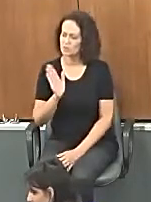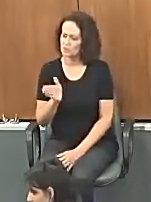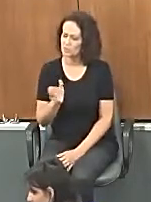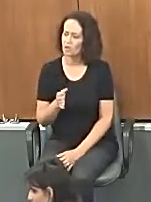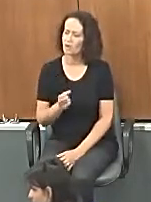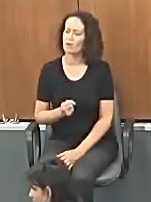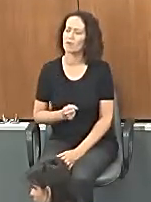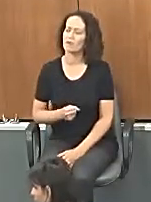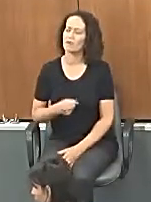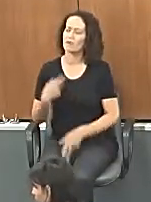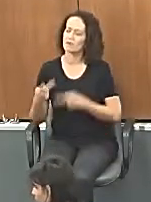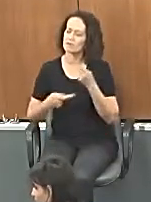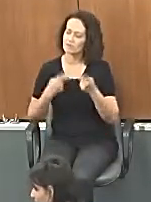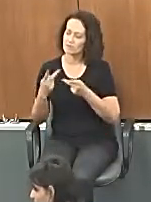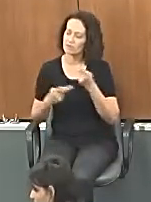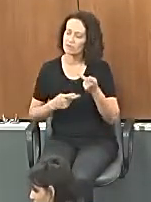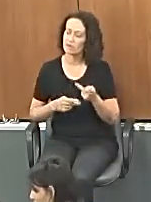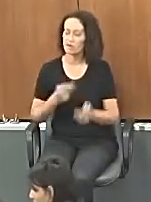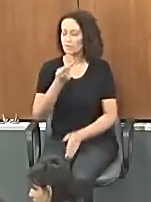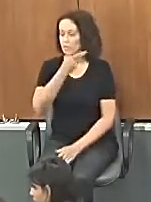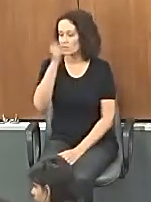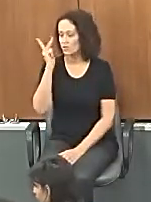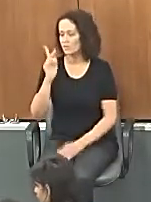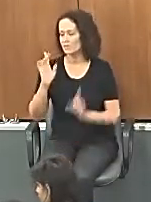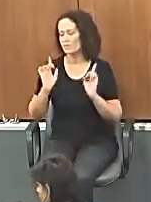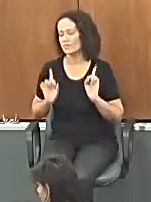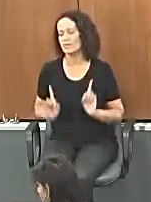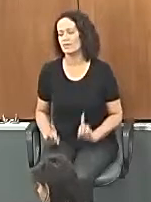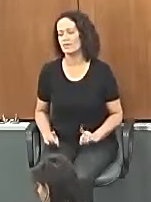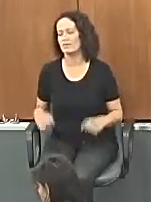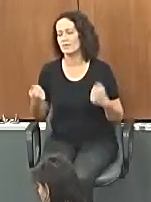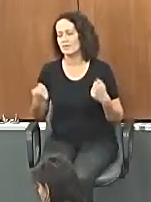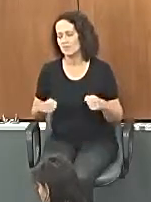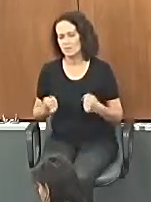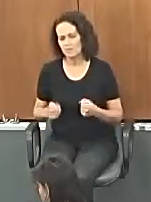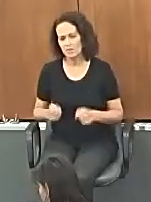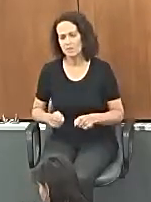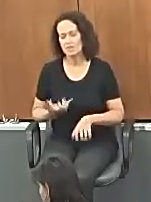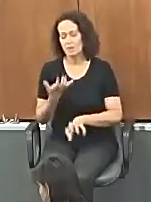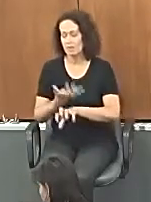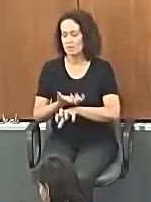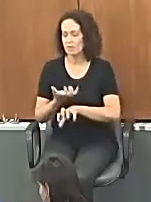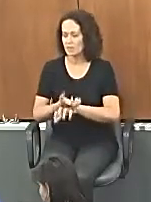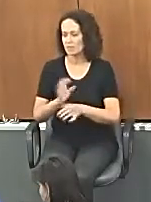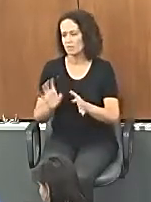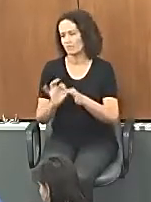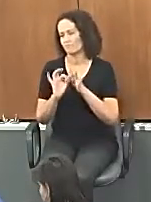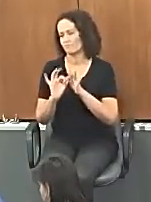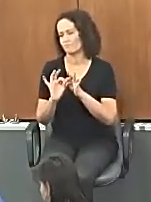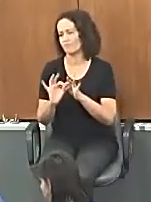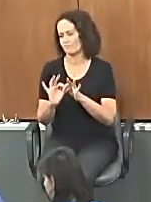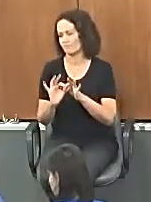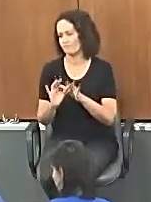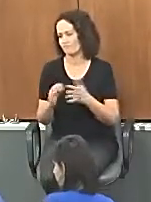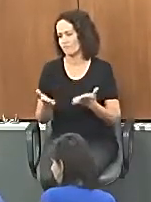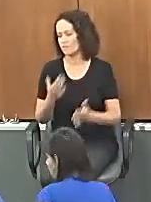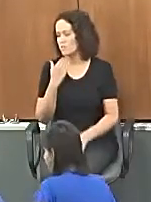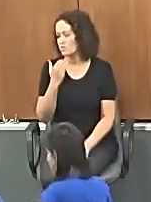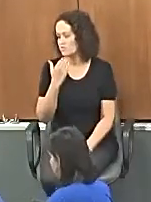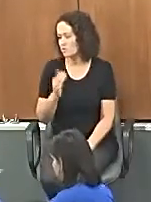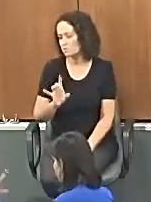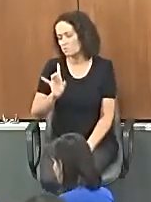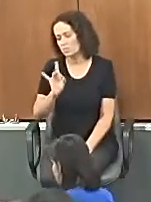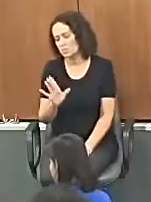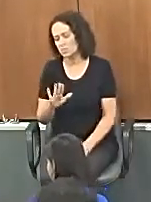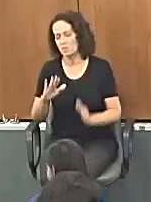que a atuação da pessoa com deficiência deve ser multidisciplinar né a gente falou na questão da escola não adianta nada a questão